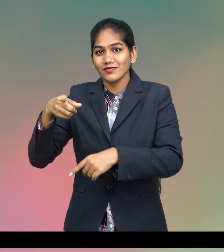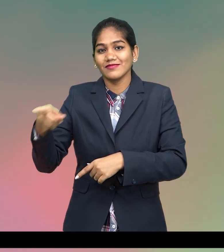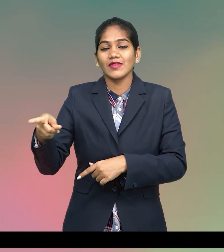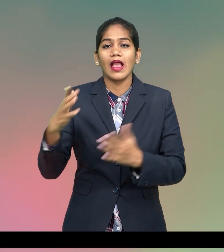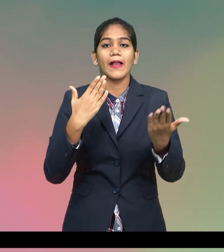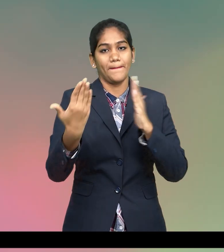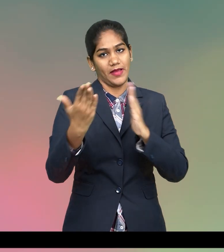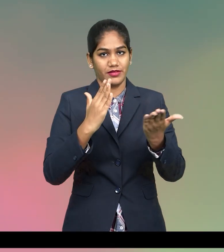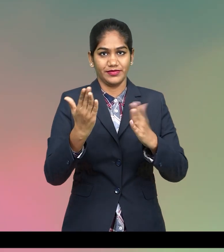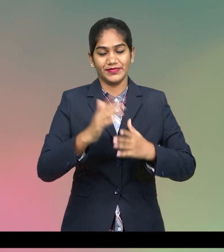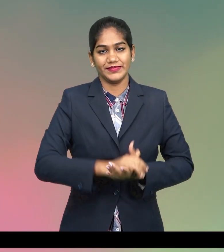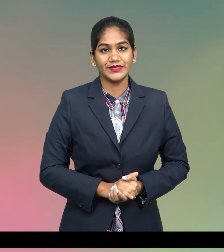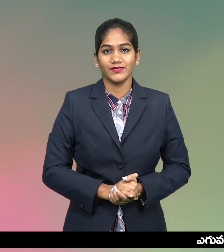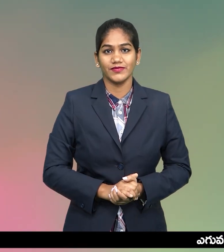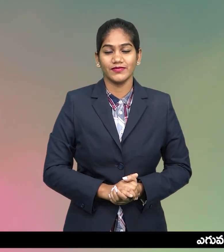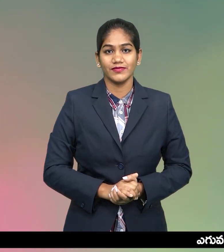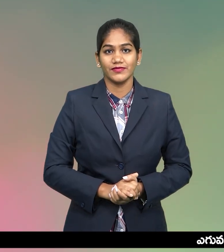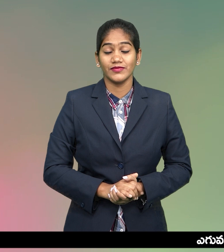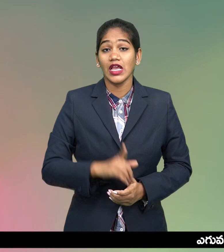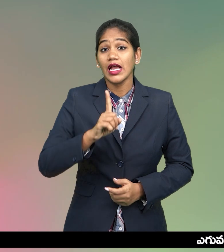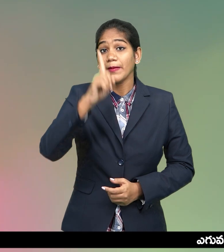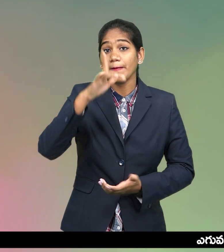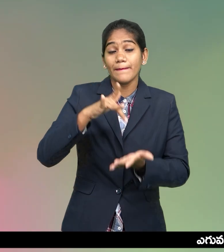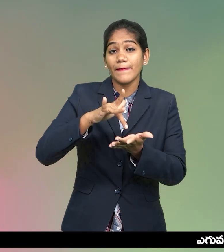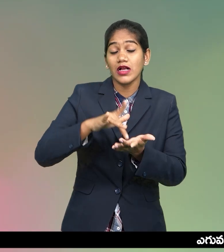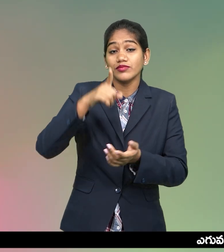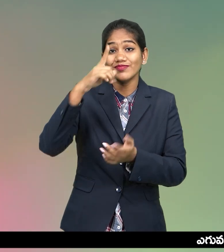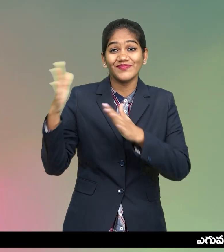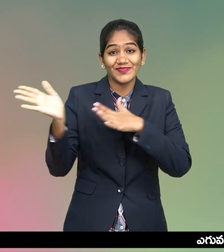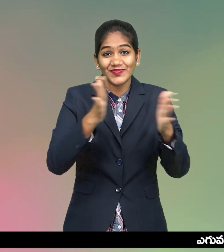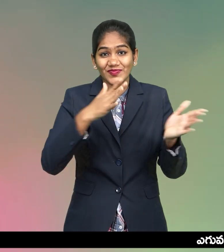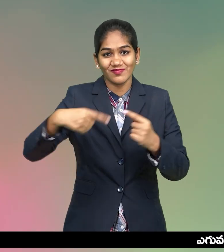ఎగువ వాతావరణ ప్రసరణ